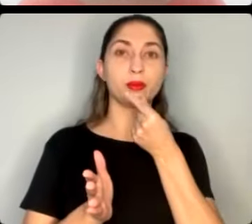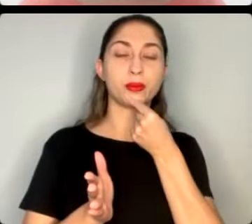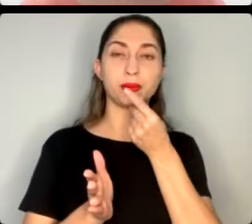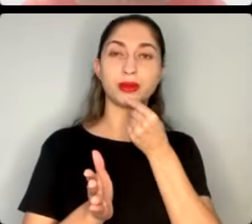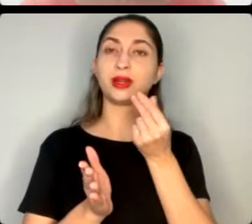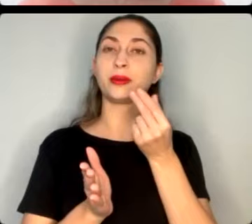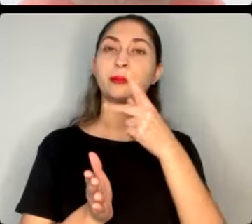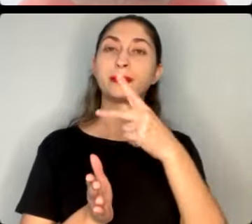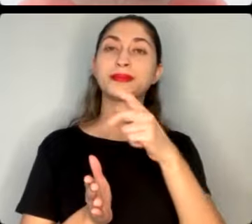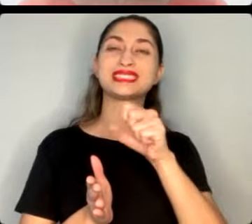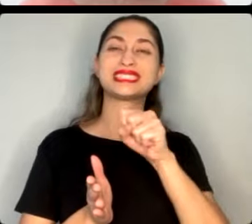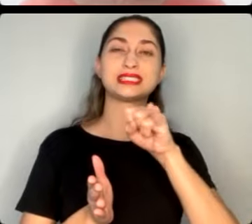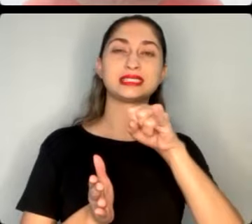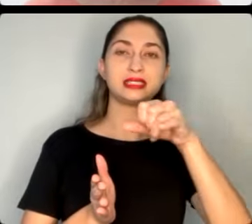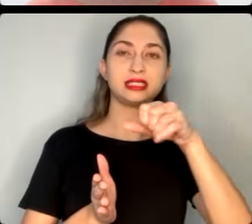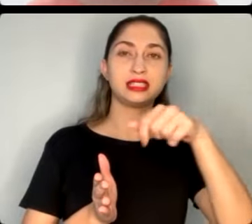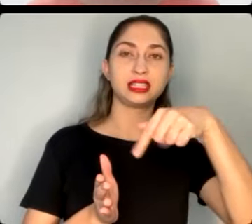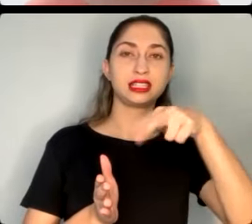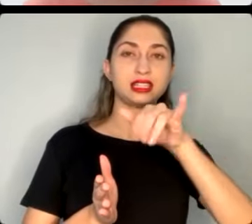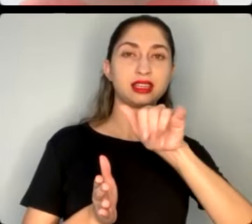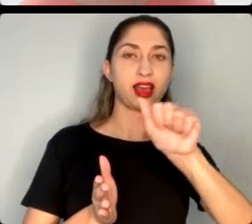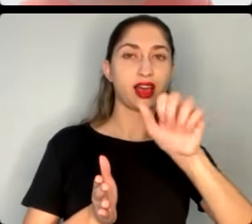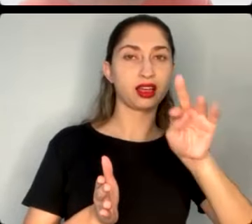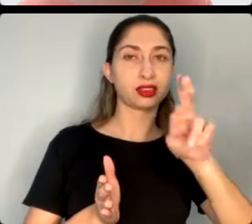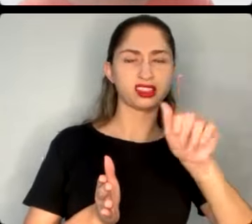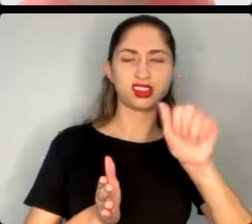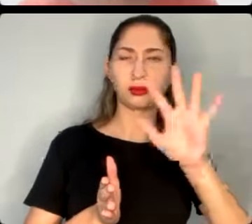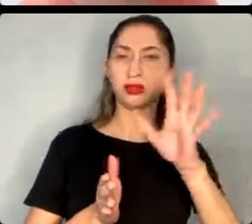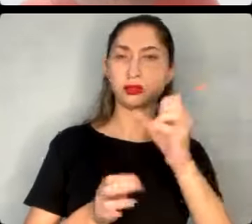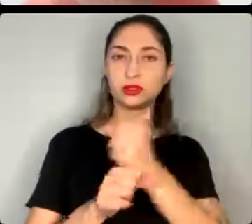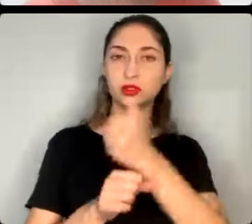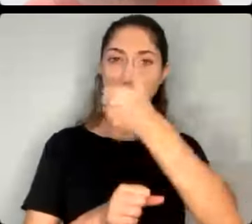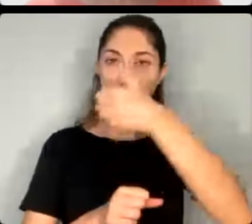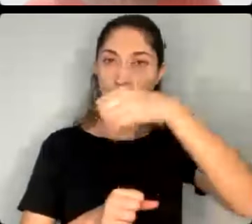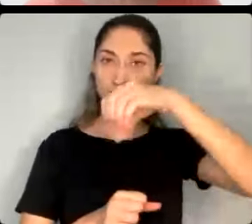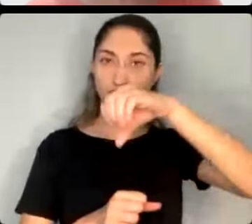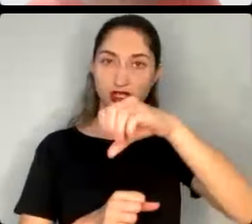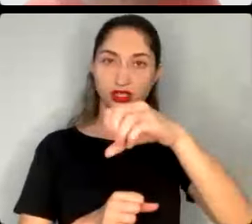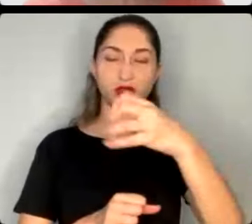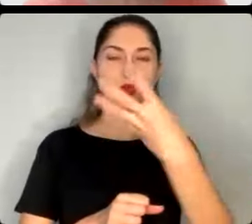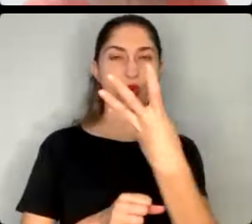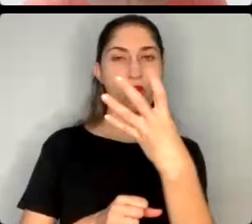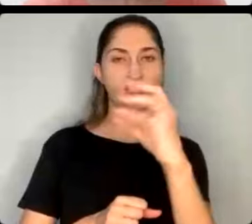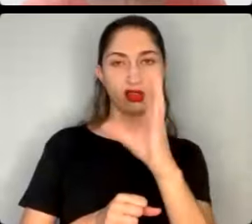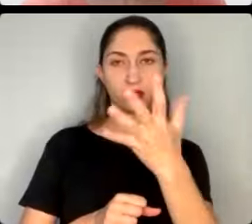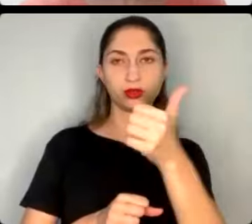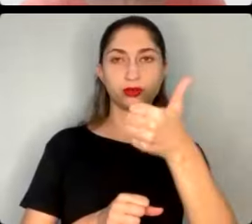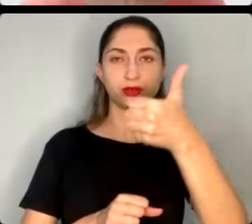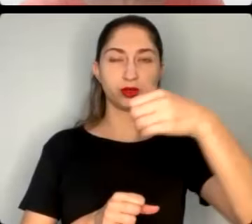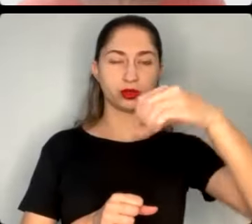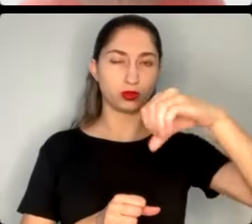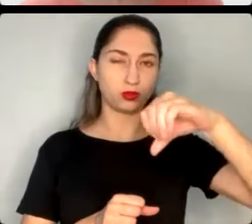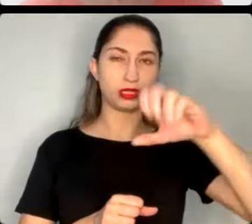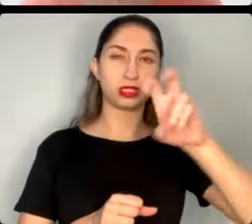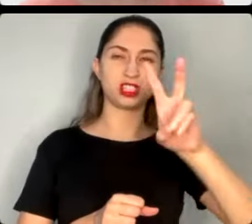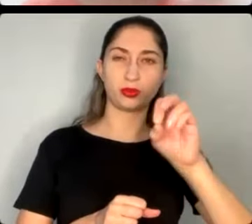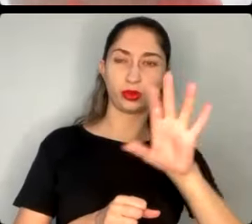da década de 40, 50. Ele foi desenvolvendo esse estudo